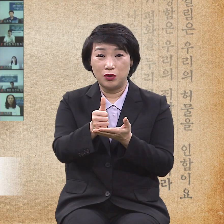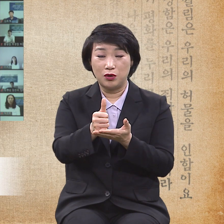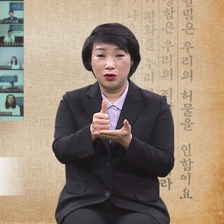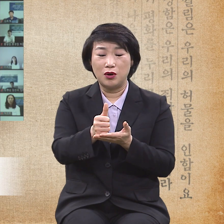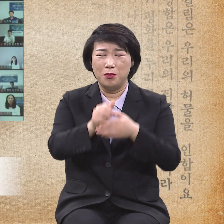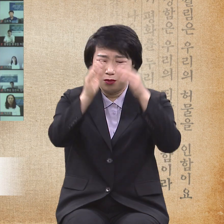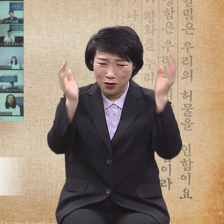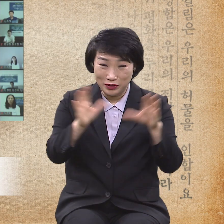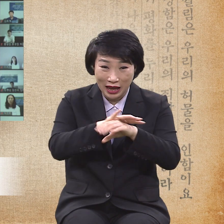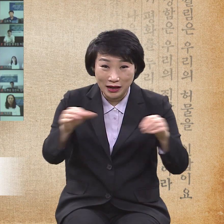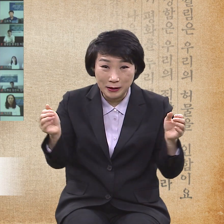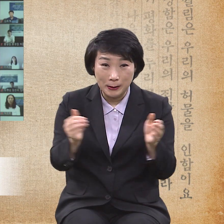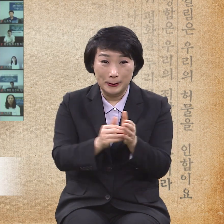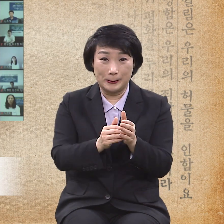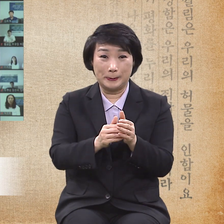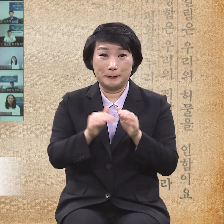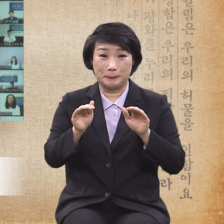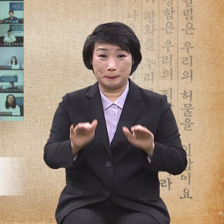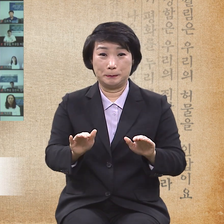멸하시고